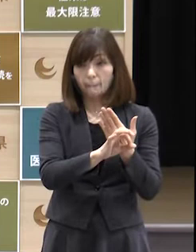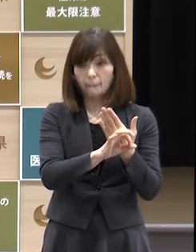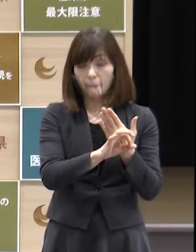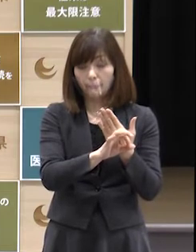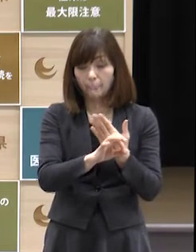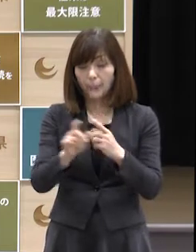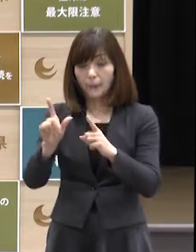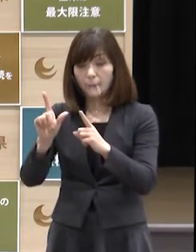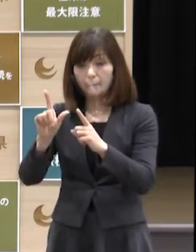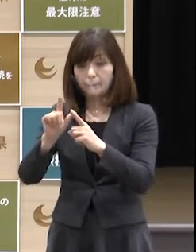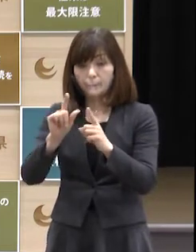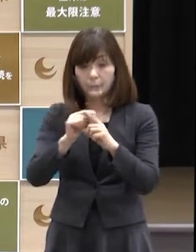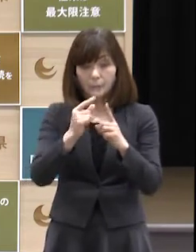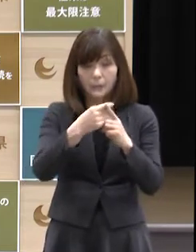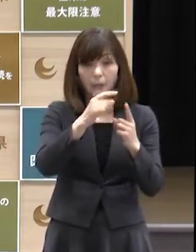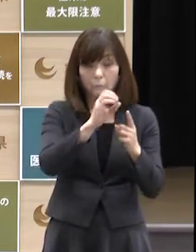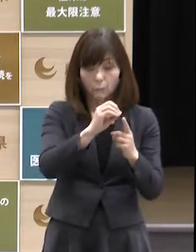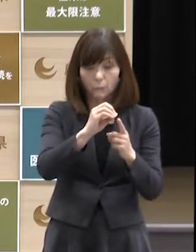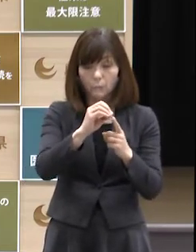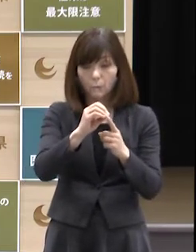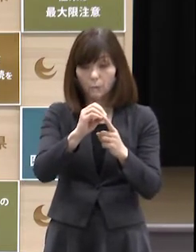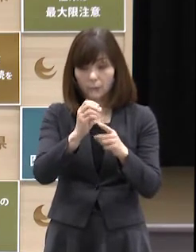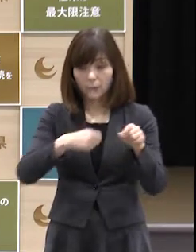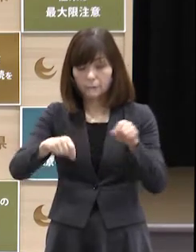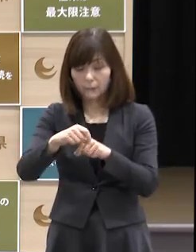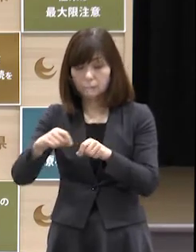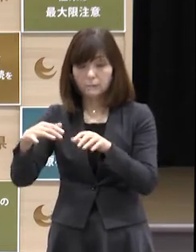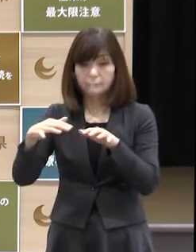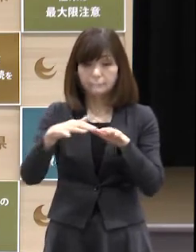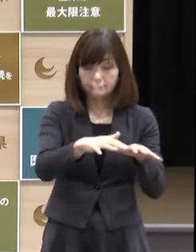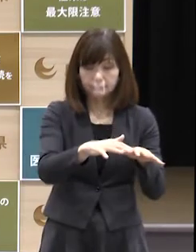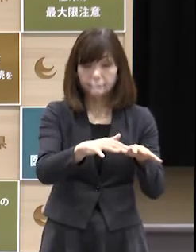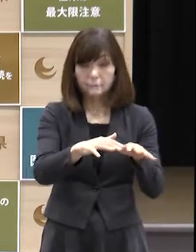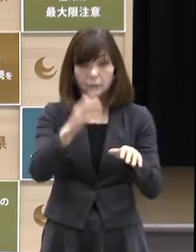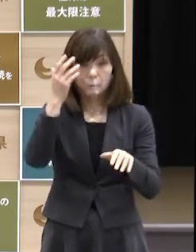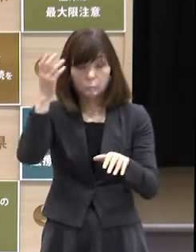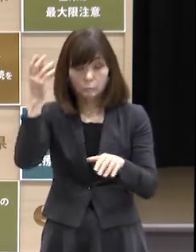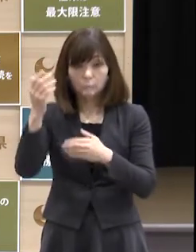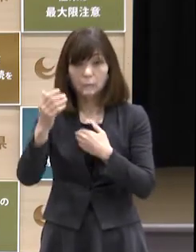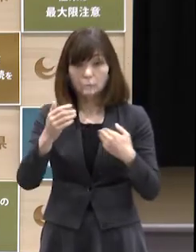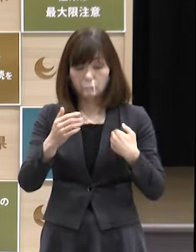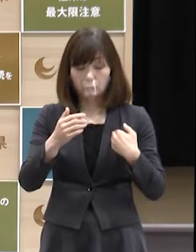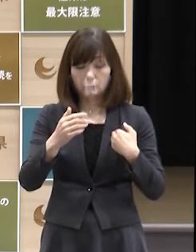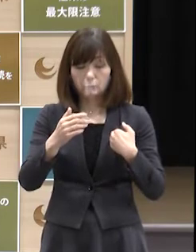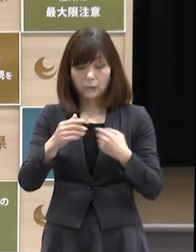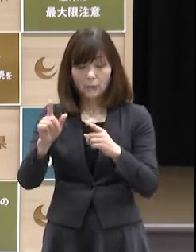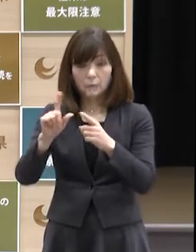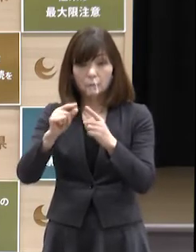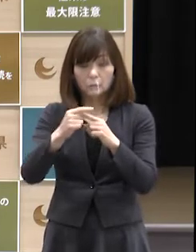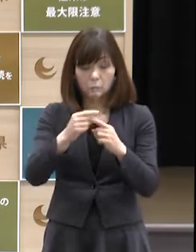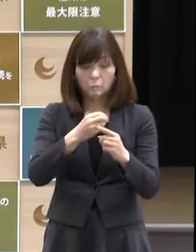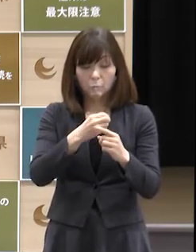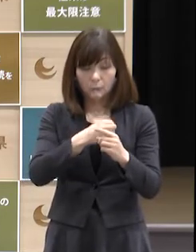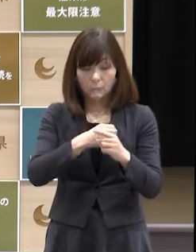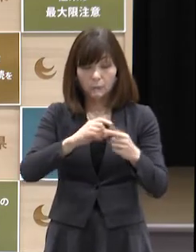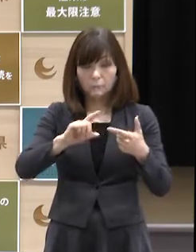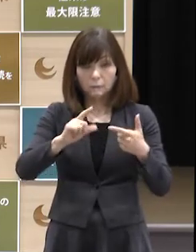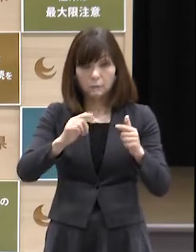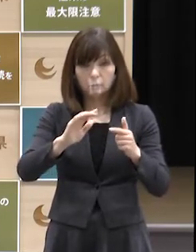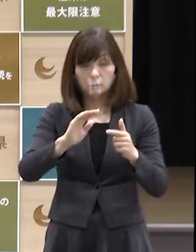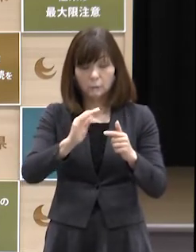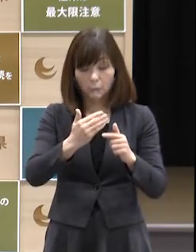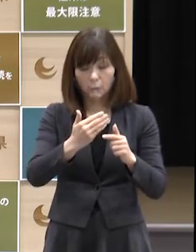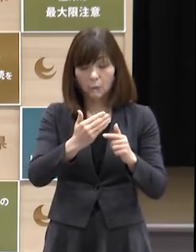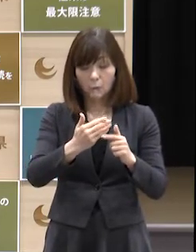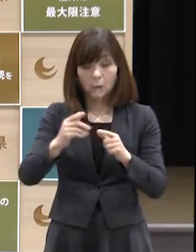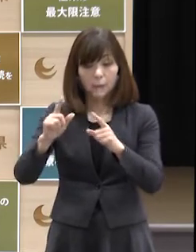NATO からの反撃っていうのが容易に想定されるわけであって、NATO のメンバーじゃなくてもですよ、 NATO が反撃しない